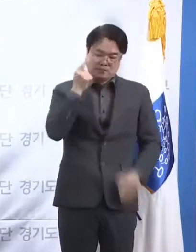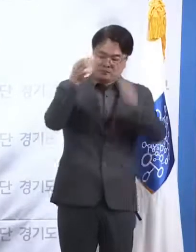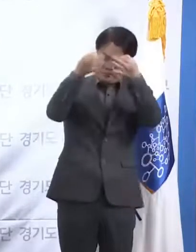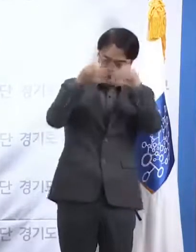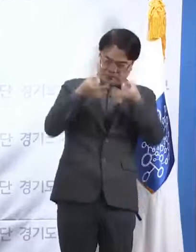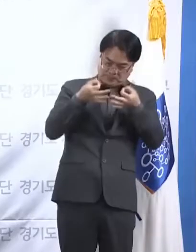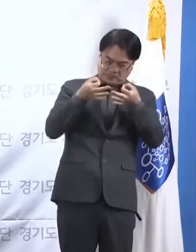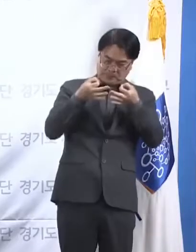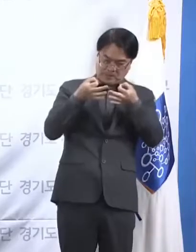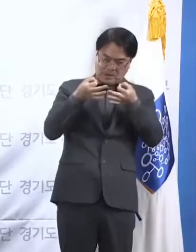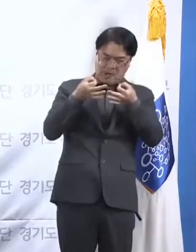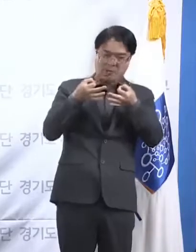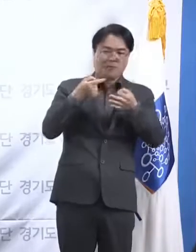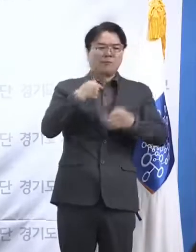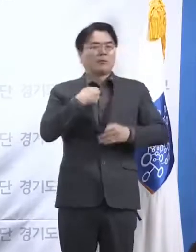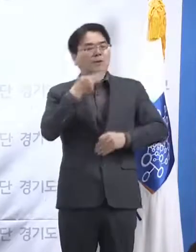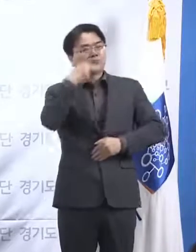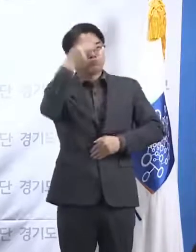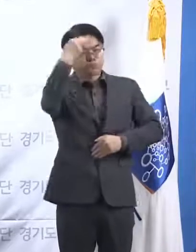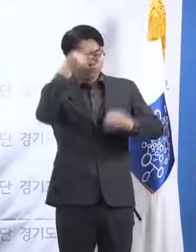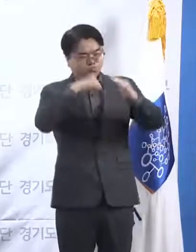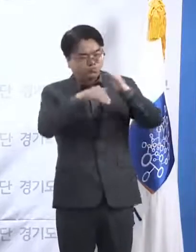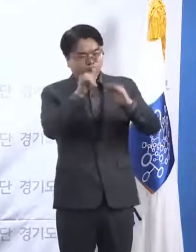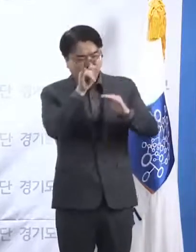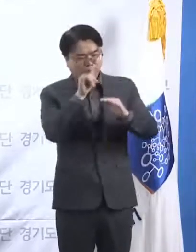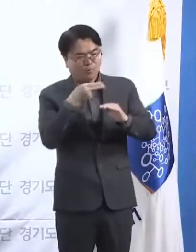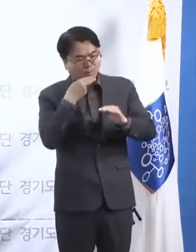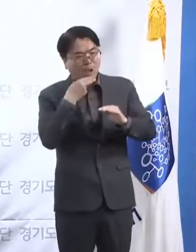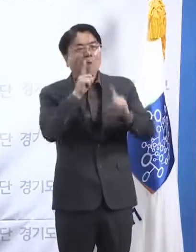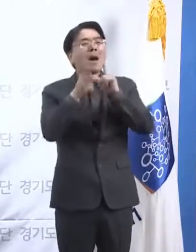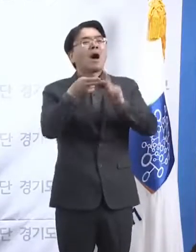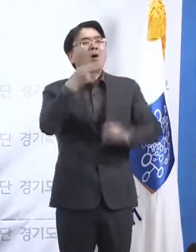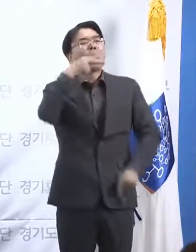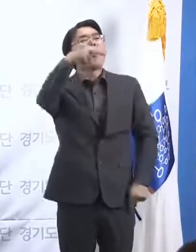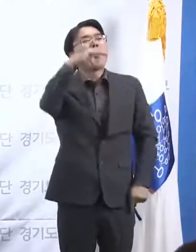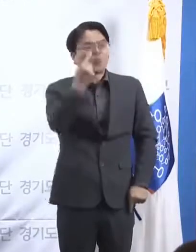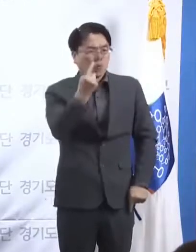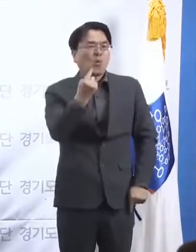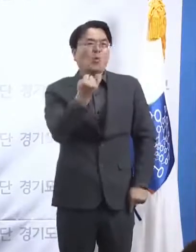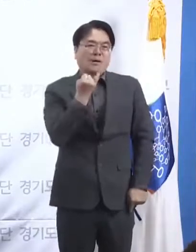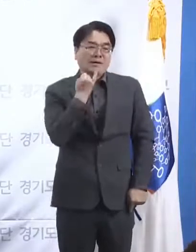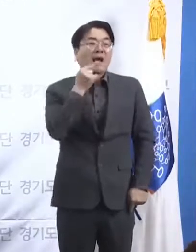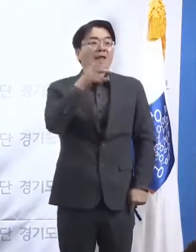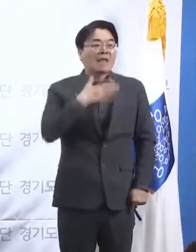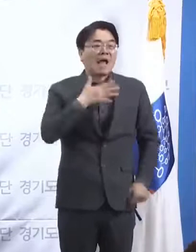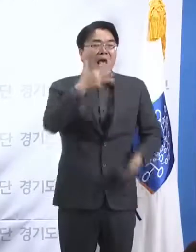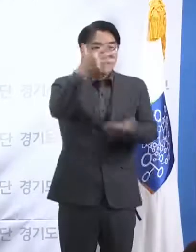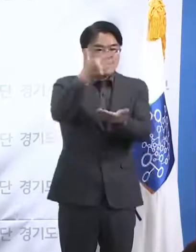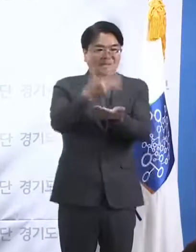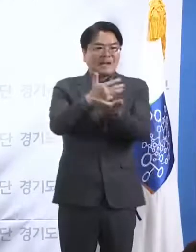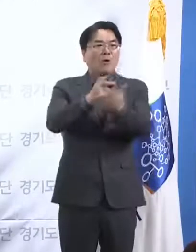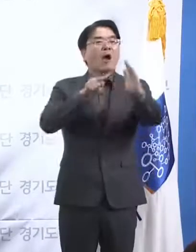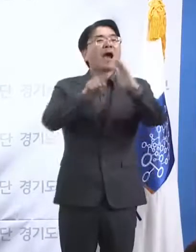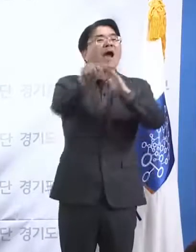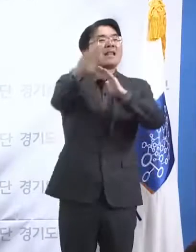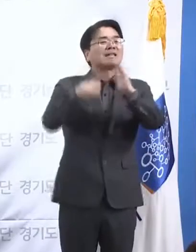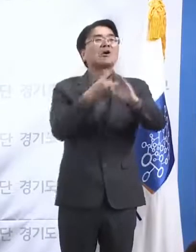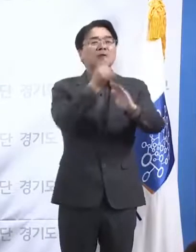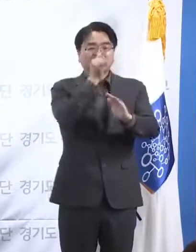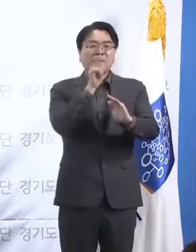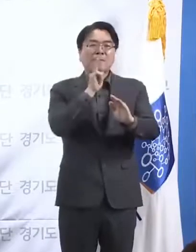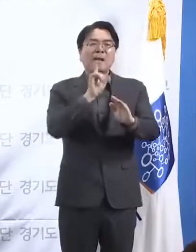클럽 출입자라는 걸 밝히지 않고 해당 동을 방문한 사실만 가지고도 검사를 하게 할 경우에 우리